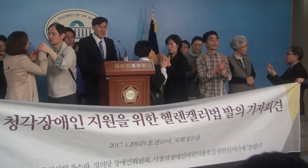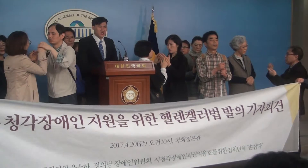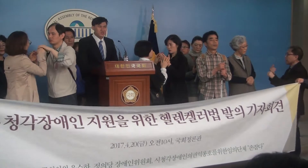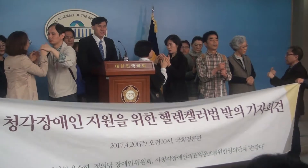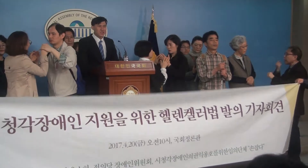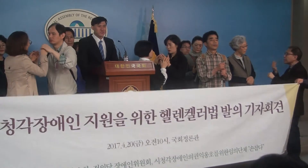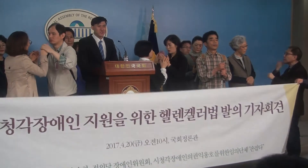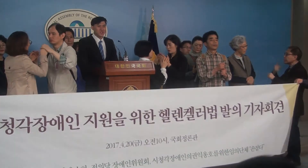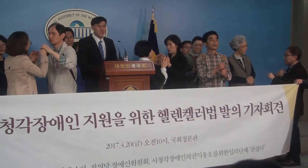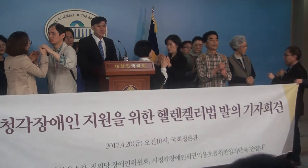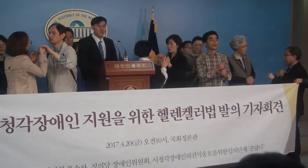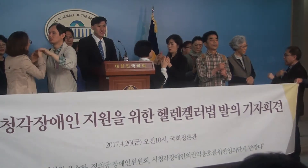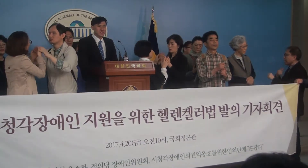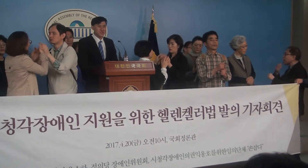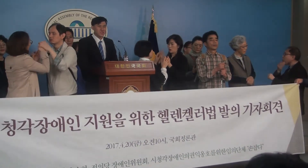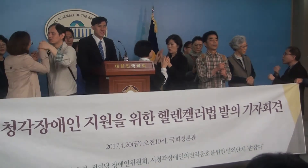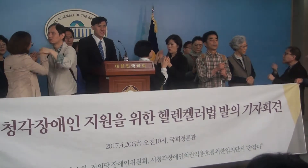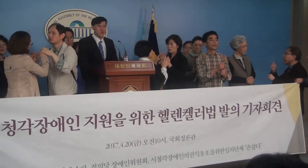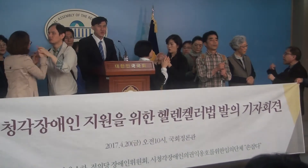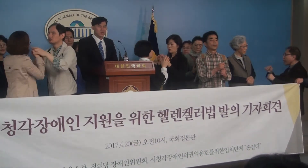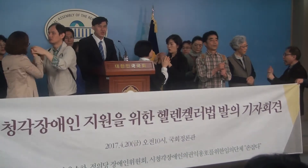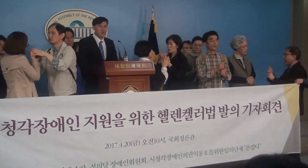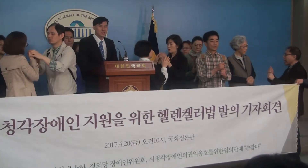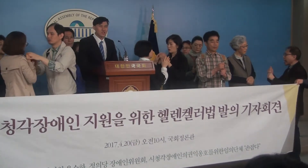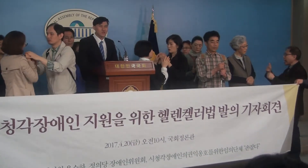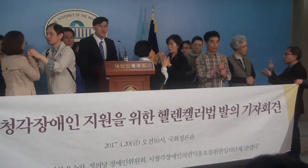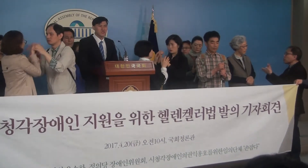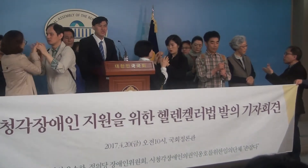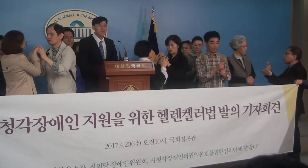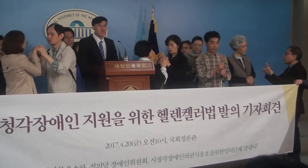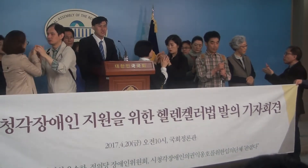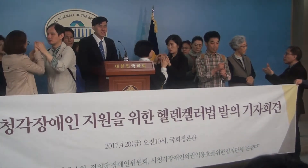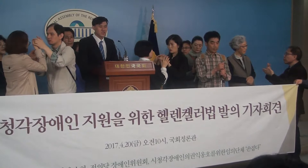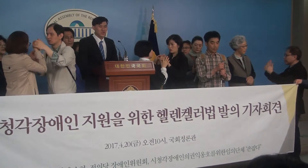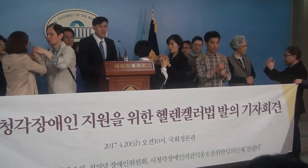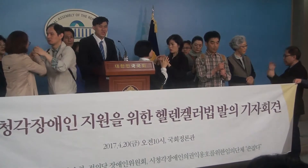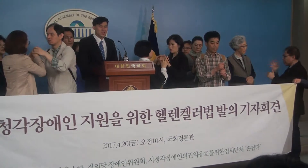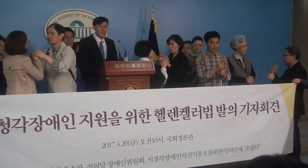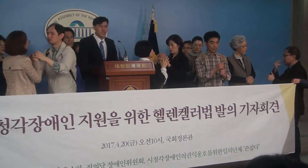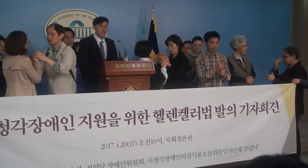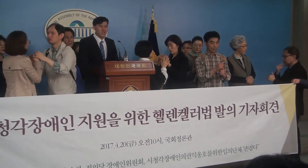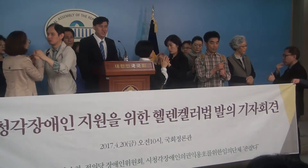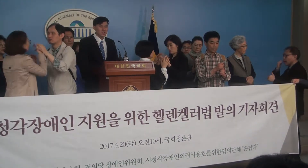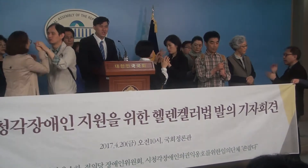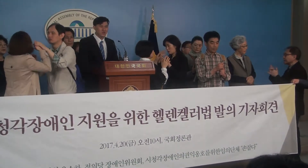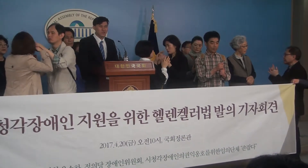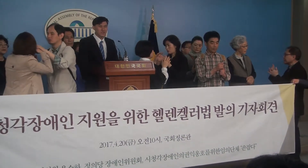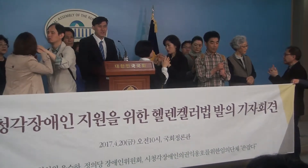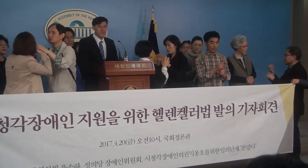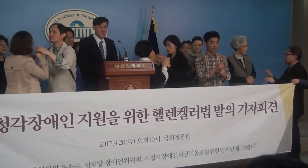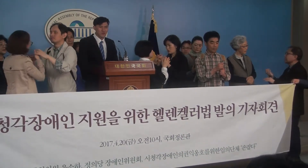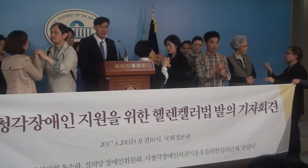지난달 제가 또 한국장애인복지학회에 게재한 논문 결과에 따르면 시청각장애인은 크게